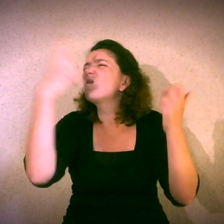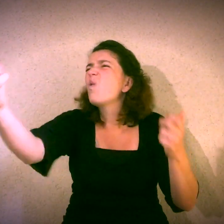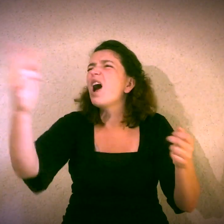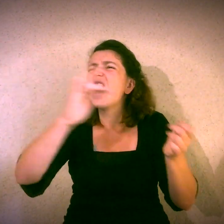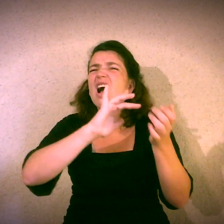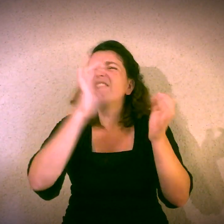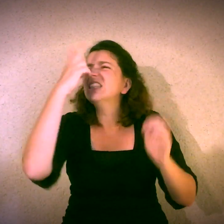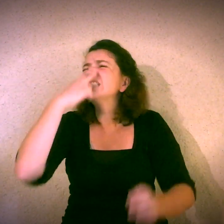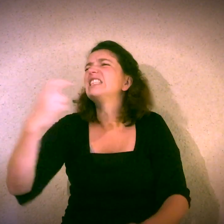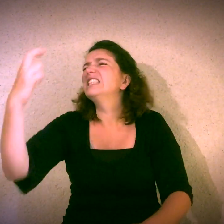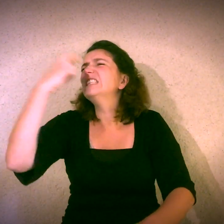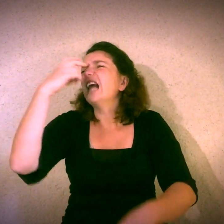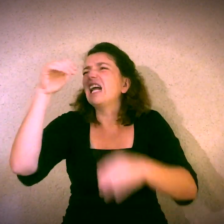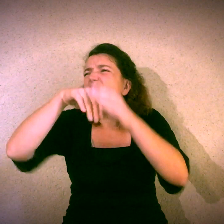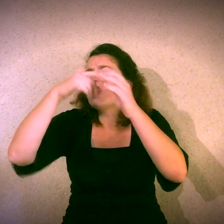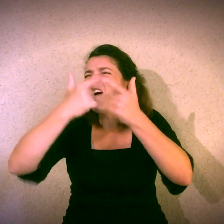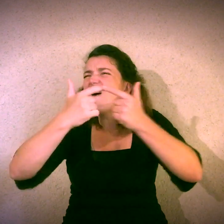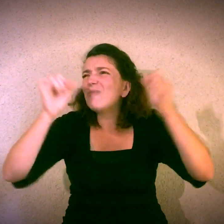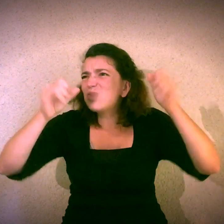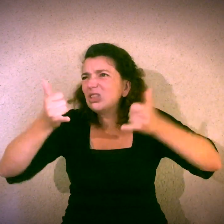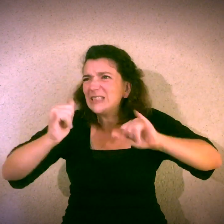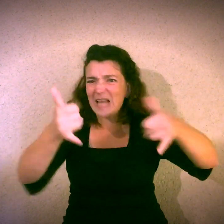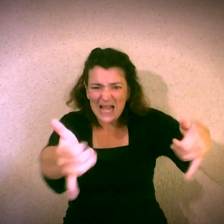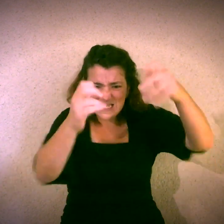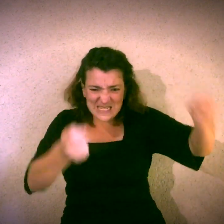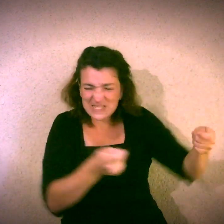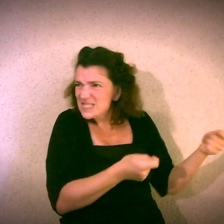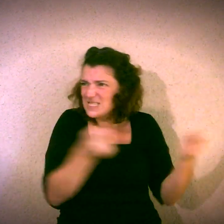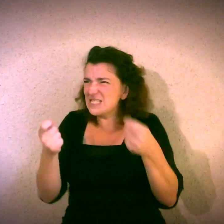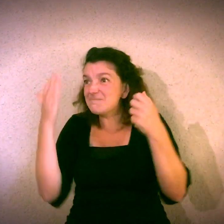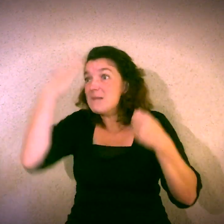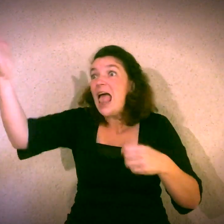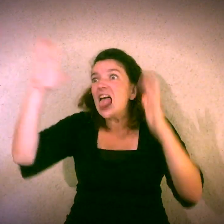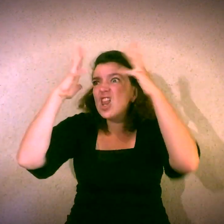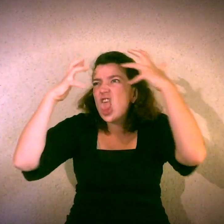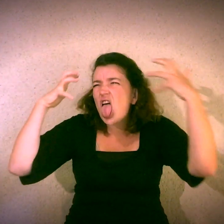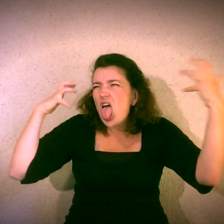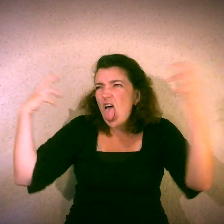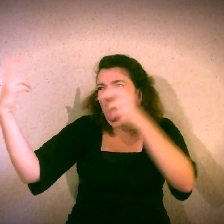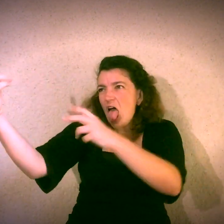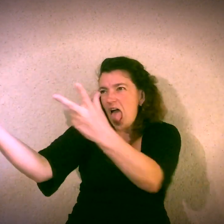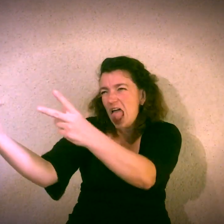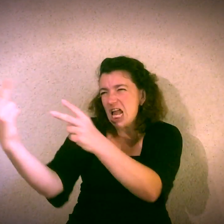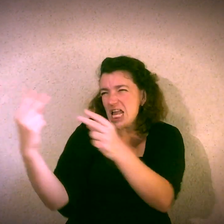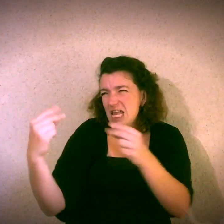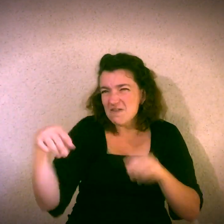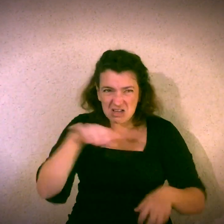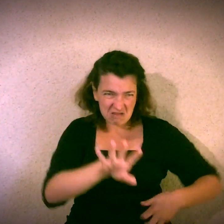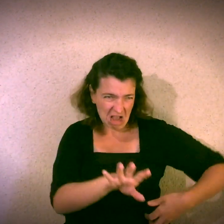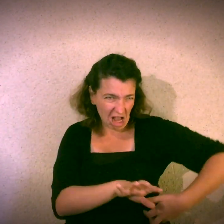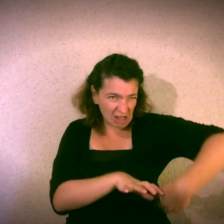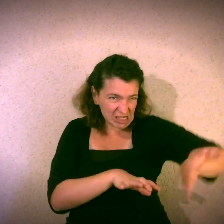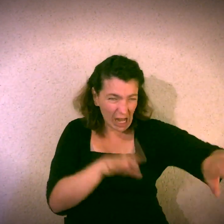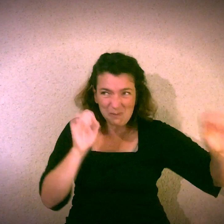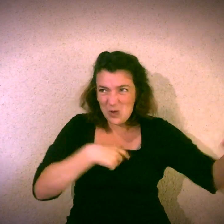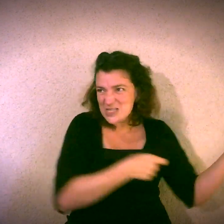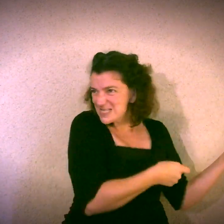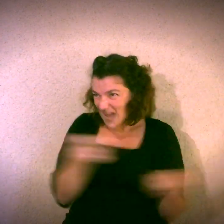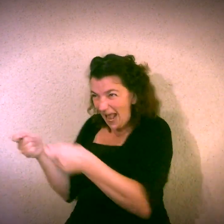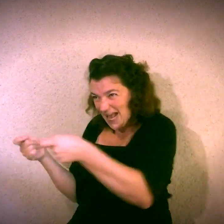Tu peux également t'en servir pour te défendre contre les fauves. Il n'y a pas de meilleur moyen pour empêcher l'animal sauvage de